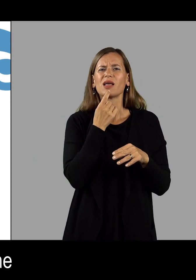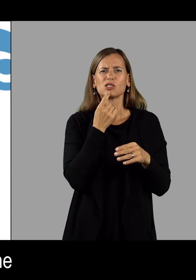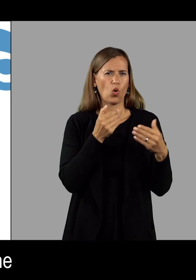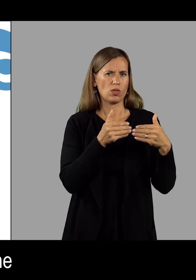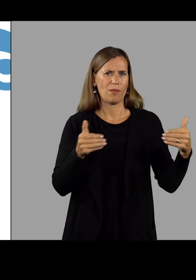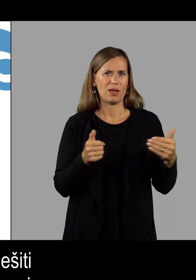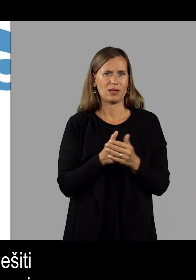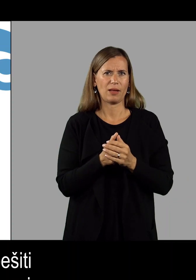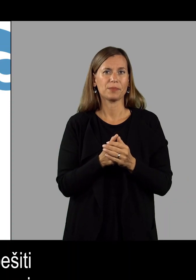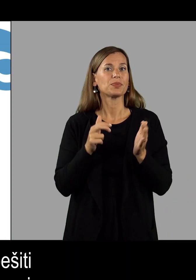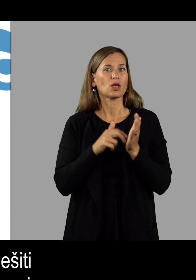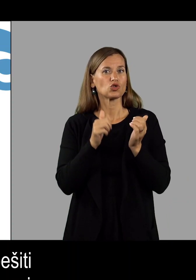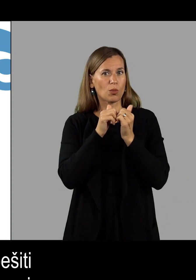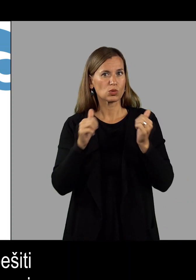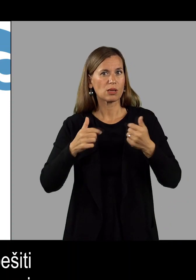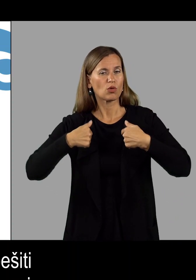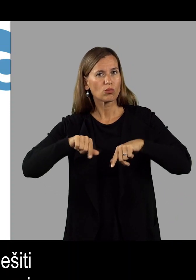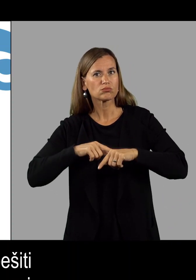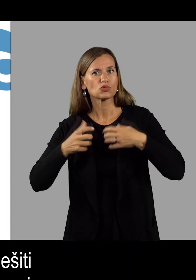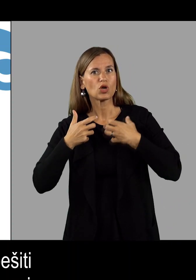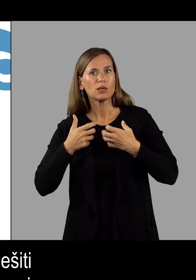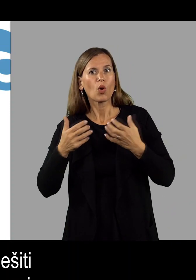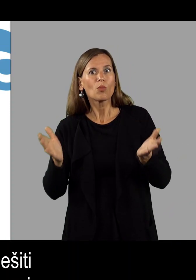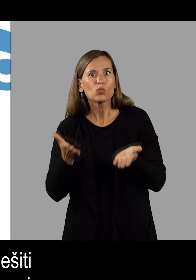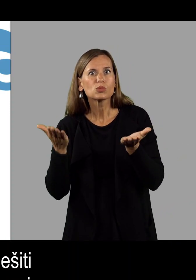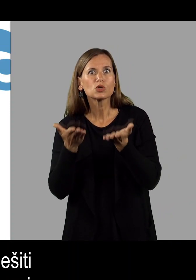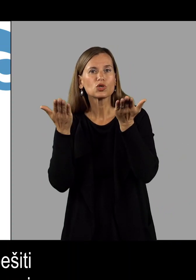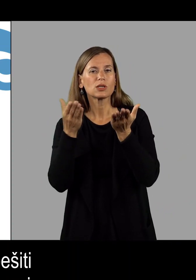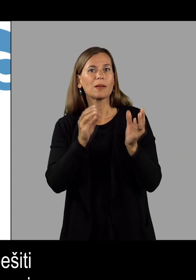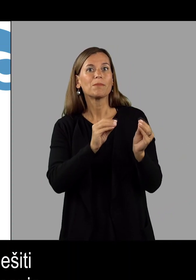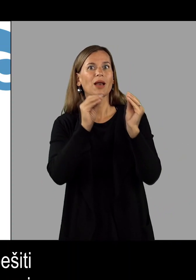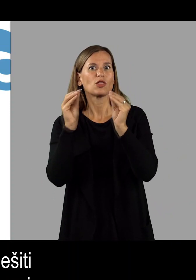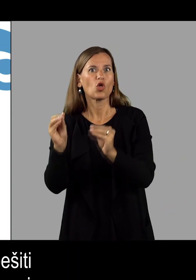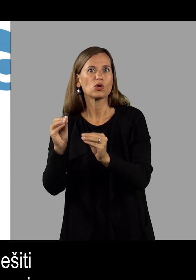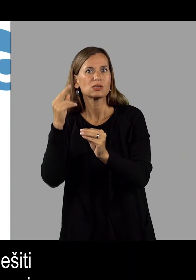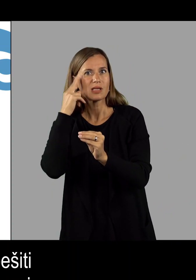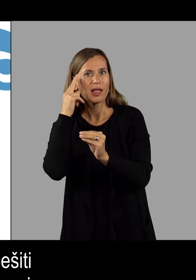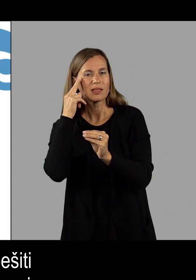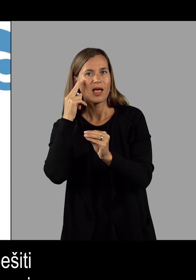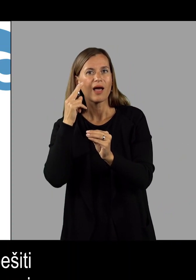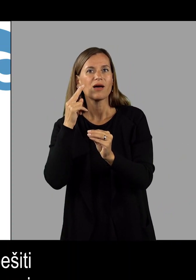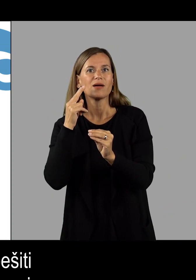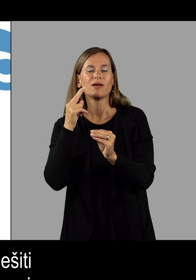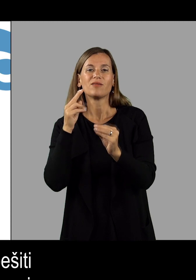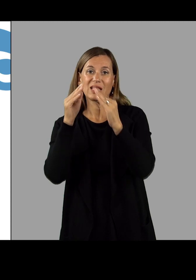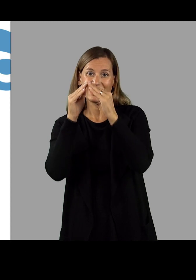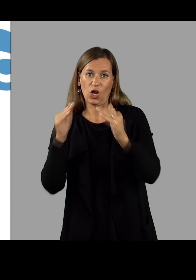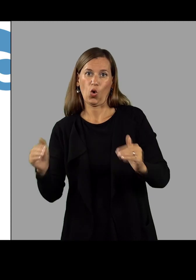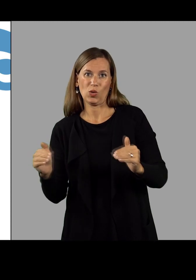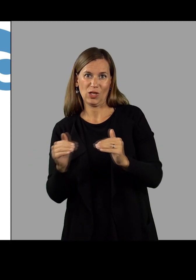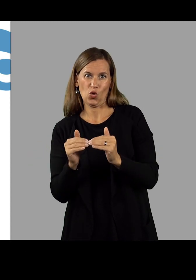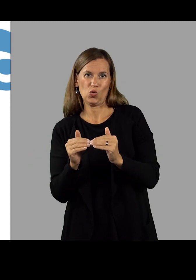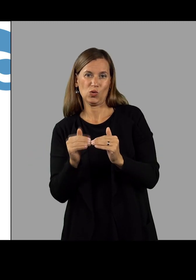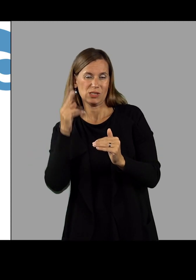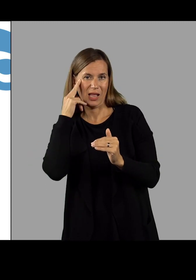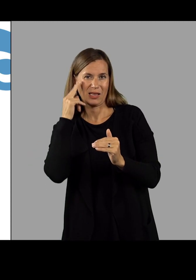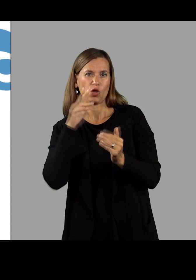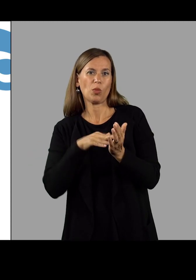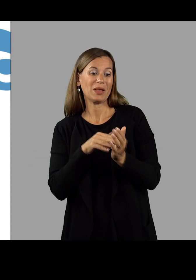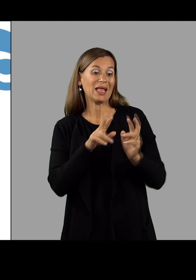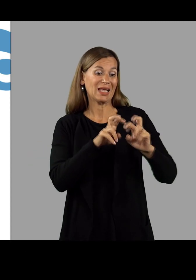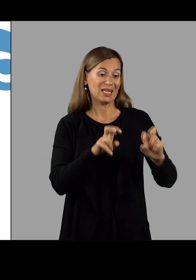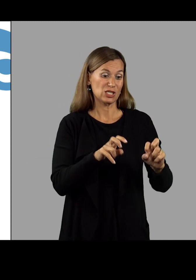sporazumevanju, sodelovanju, poslovanju, izmenjavi znanja in udeleževanju v družabnih in političnih razpravah, ne